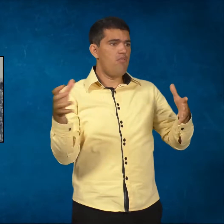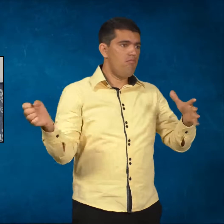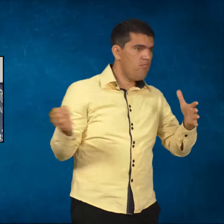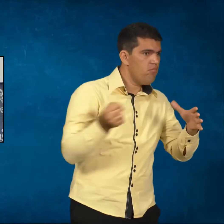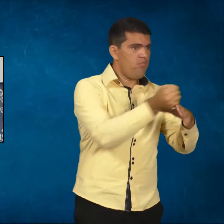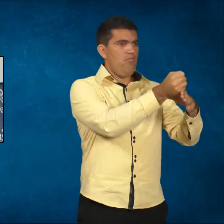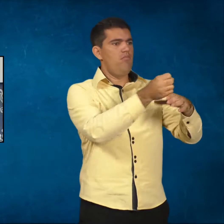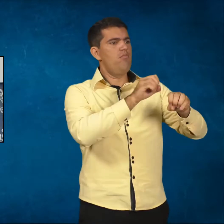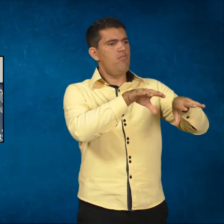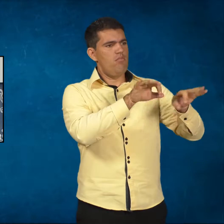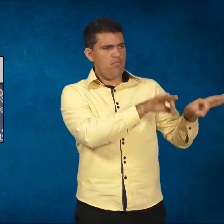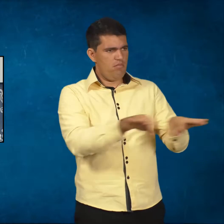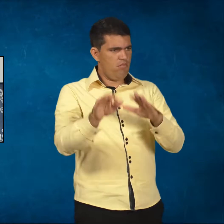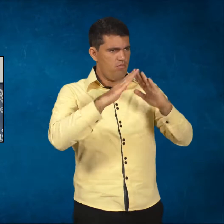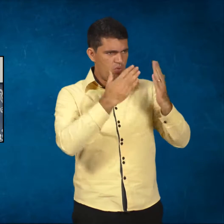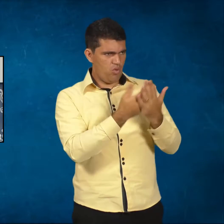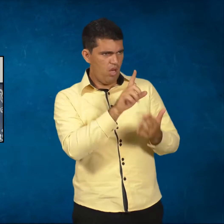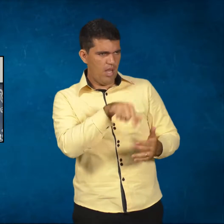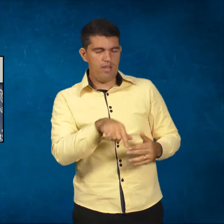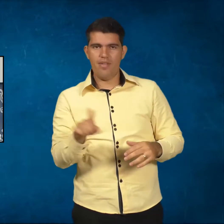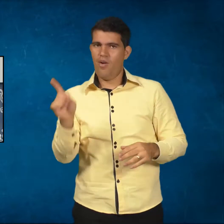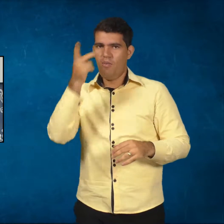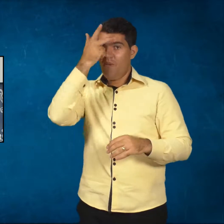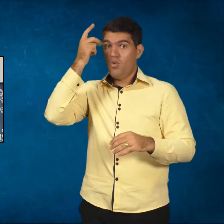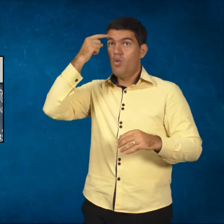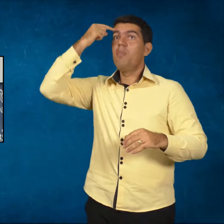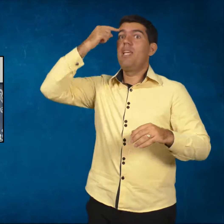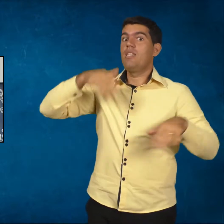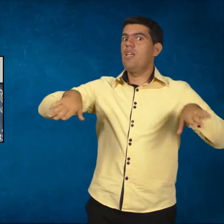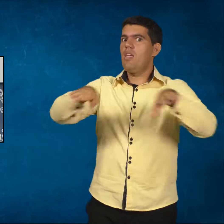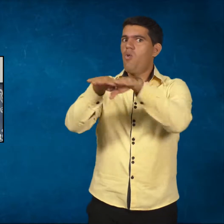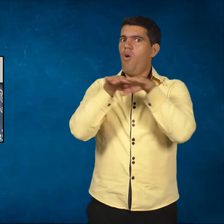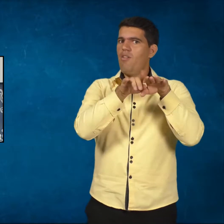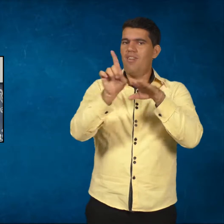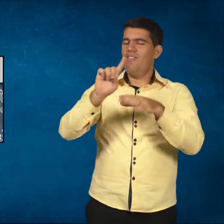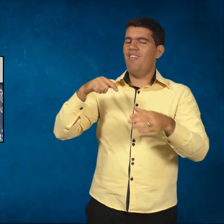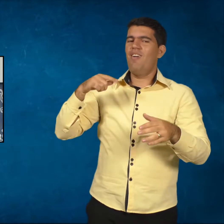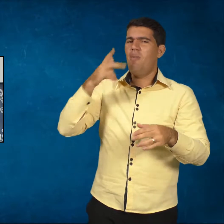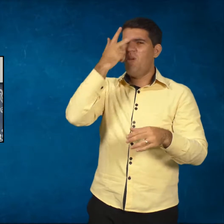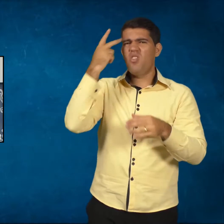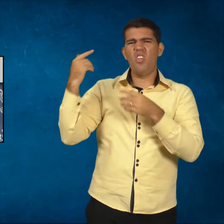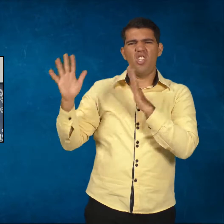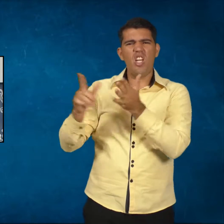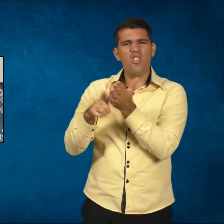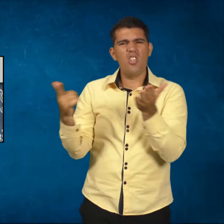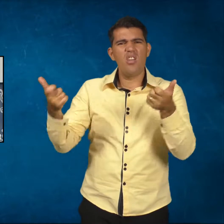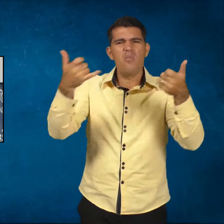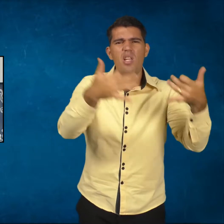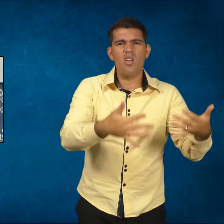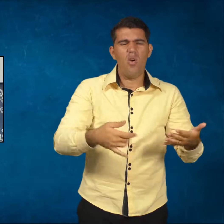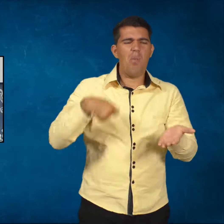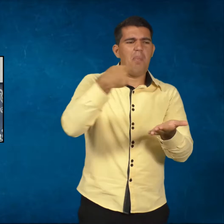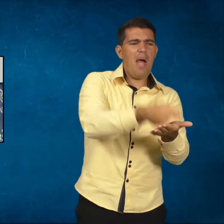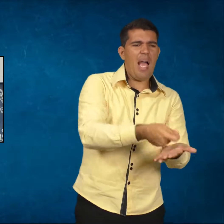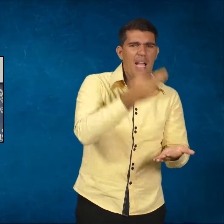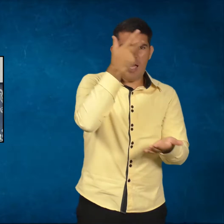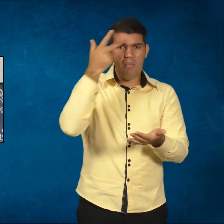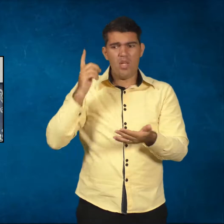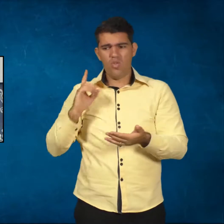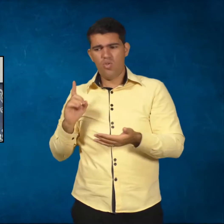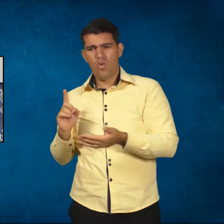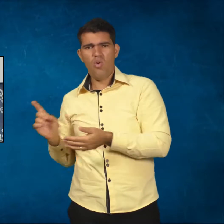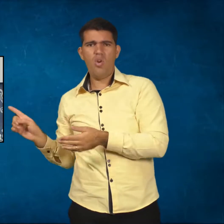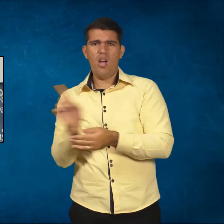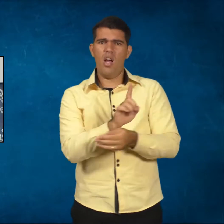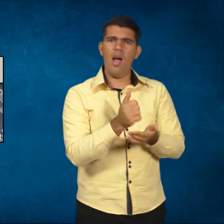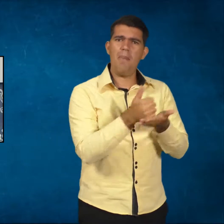consenso. A gente viu até essa semana a matéria discutindo a questão de pagar o cuidador, pagar uma pessoa de apoio para apoiar o professor da